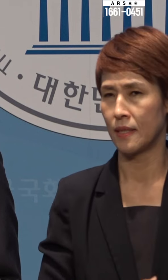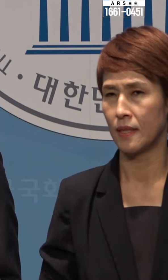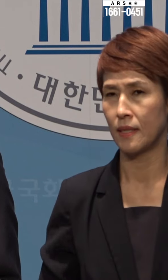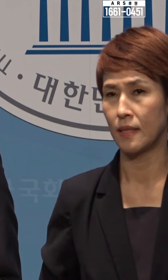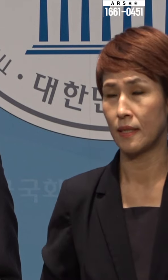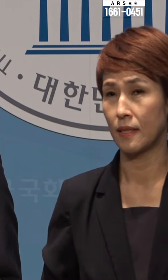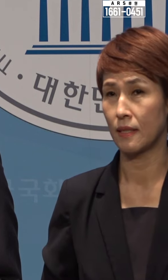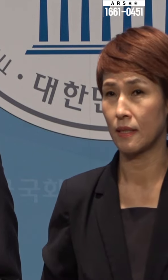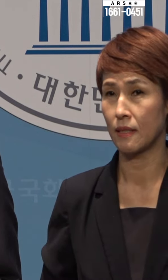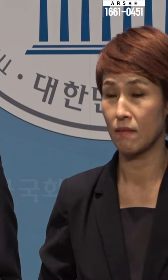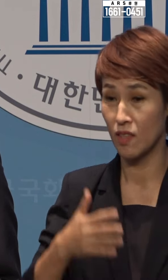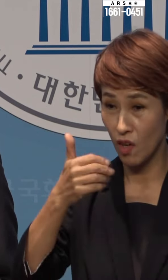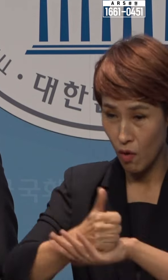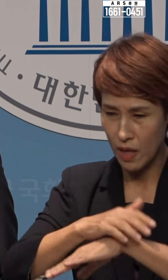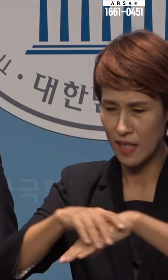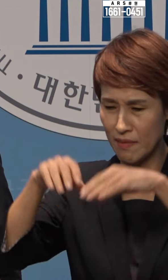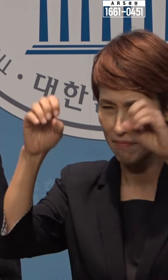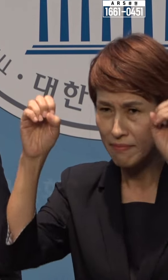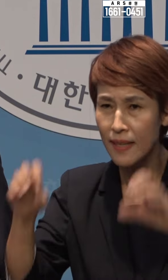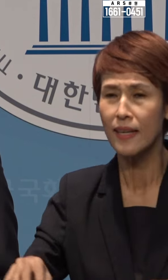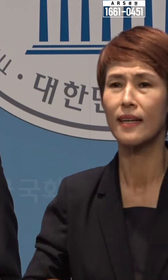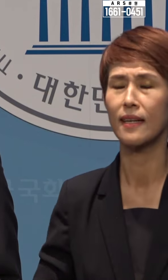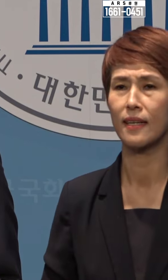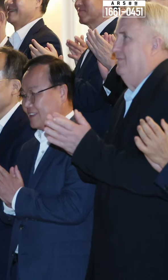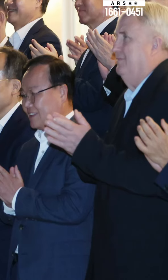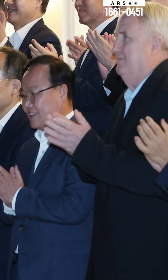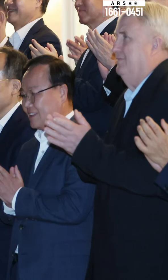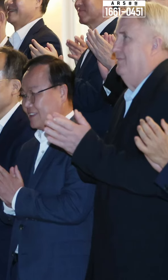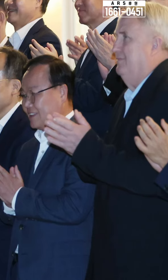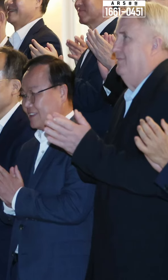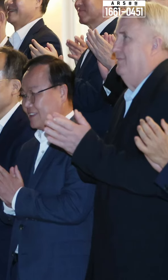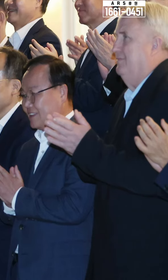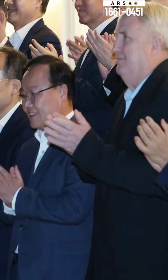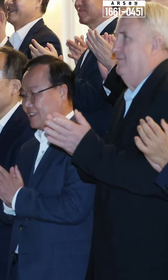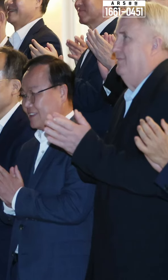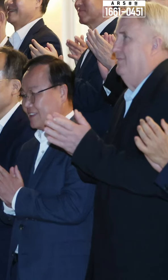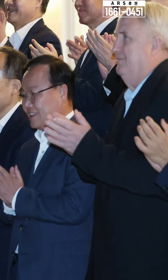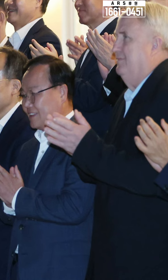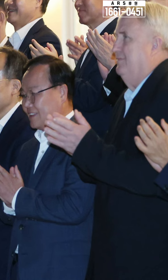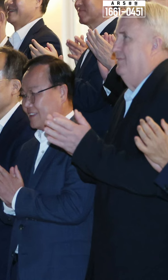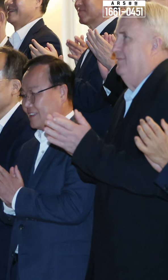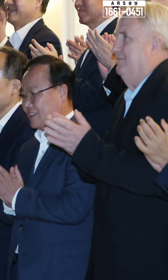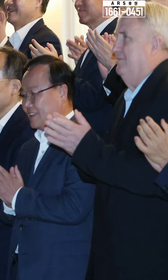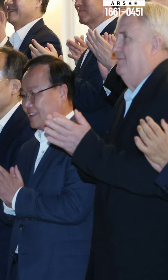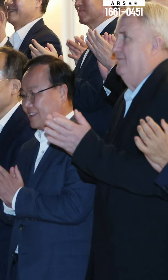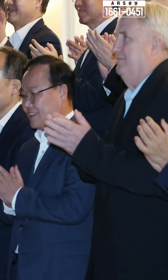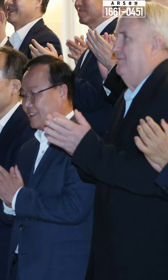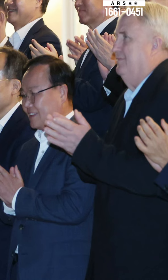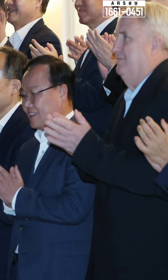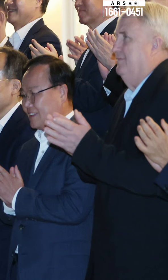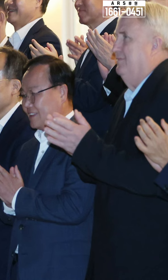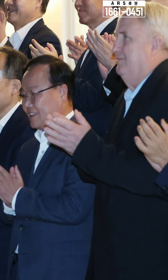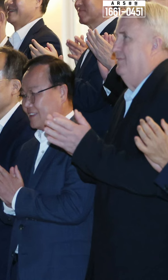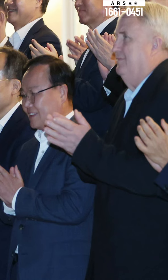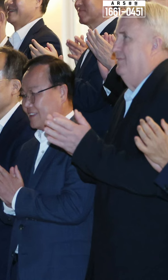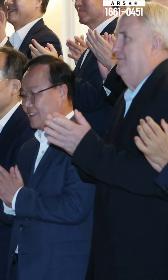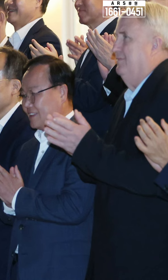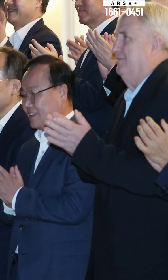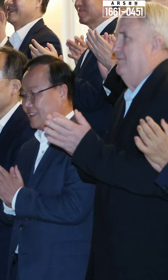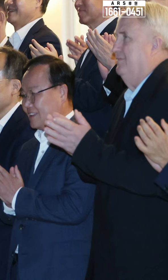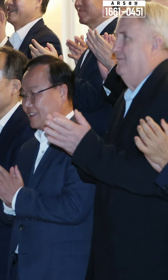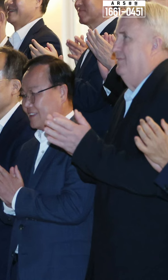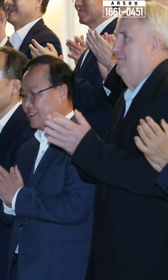허무하게 끝난 빈껍데기 만이었습니다 의료대란 한가운데서 과